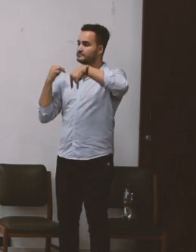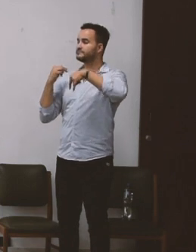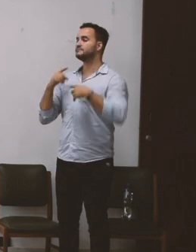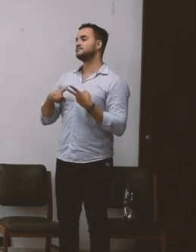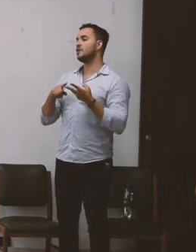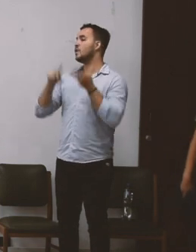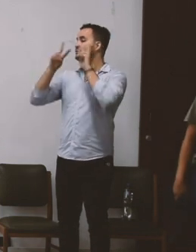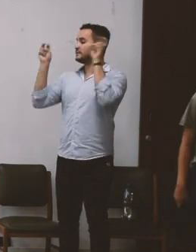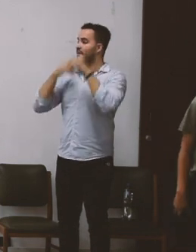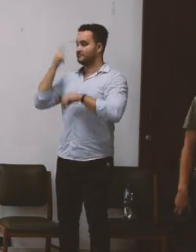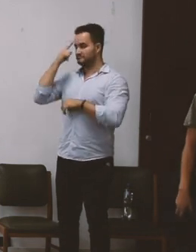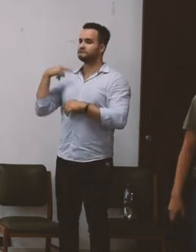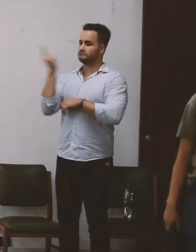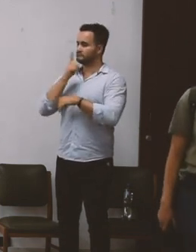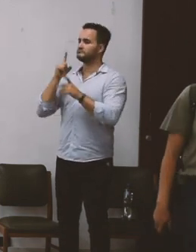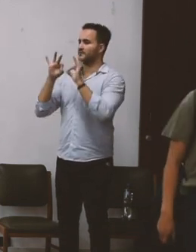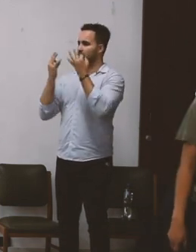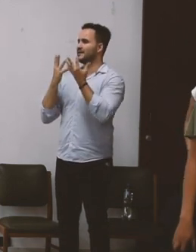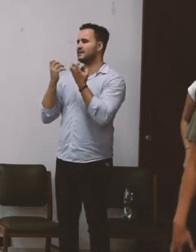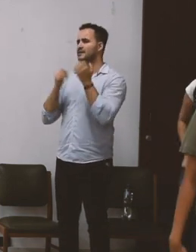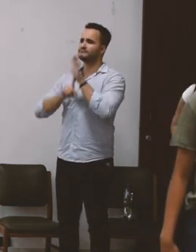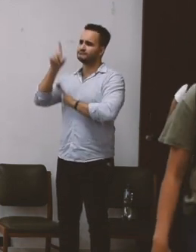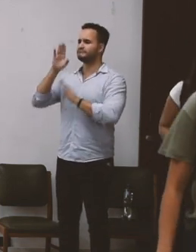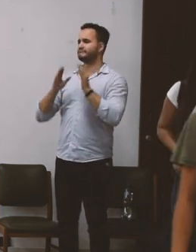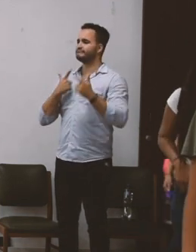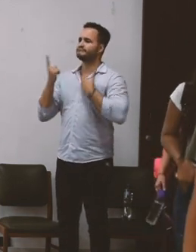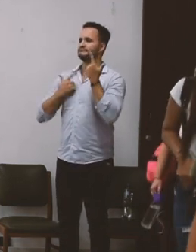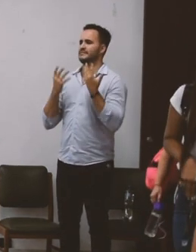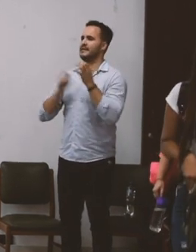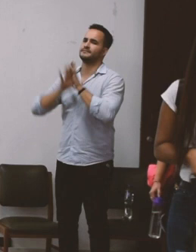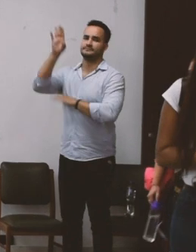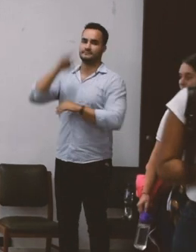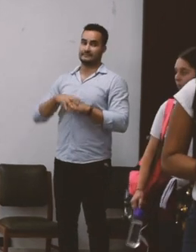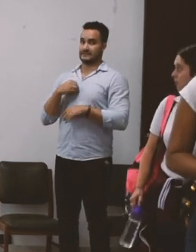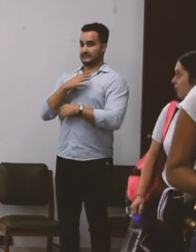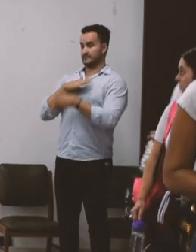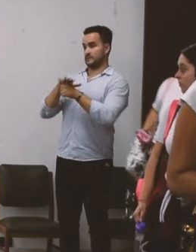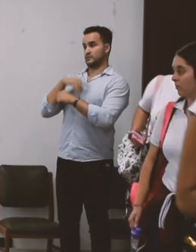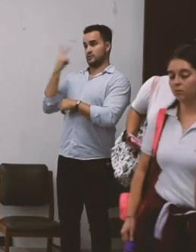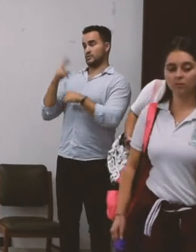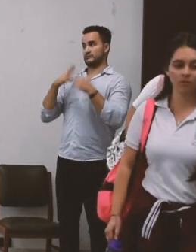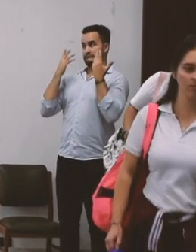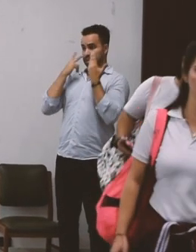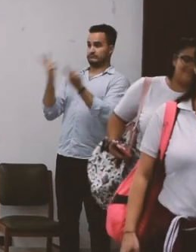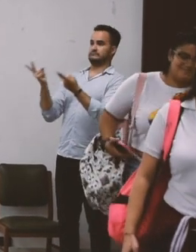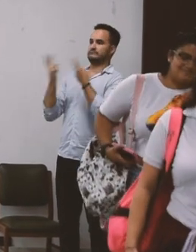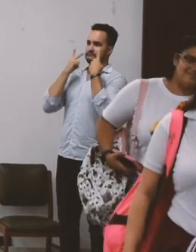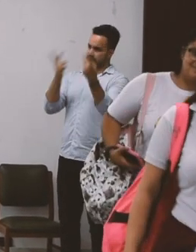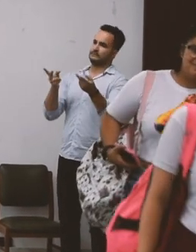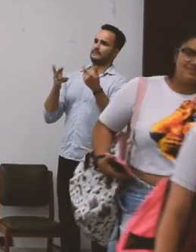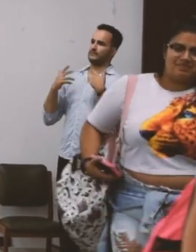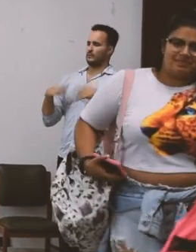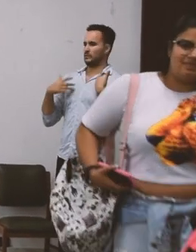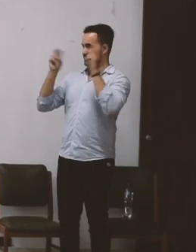salir adelante de las familias y los niños con síndrome de Down. Estas dos escenas fueron importantes para que decidiera mover